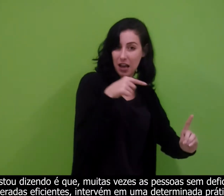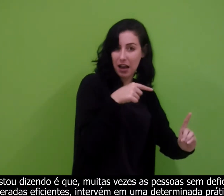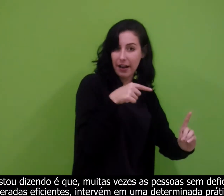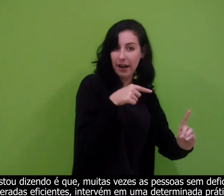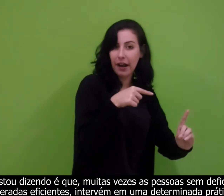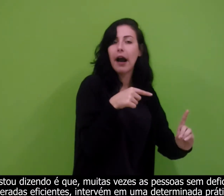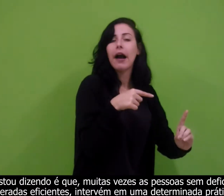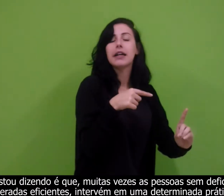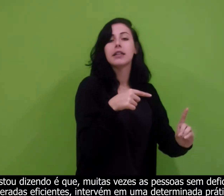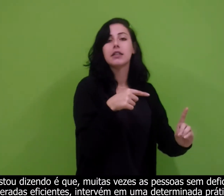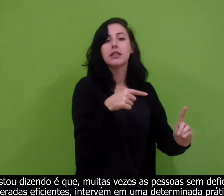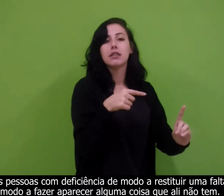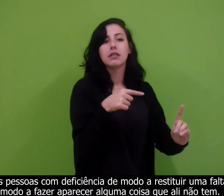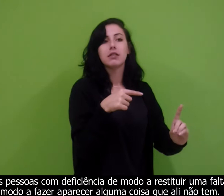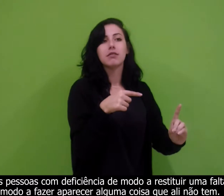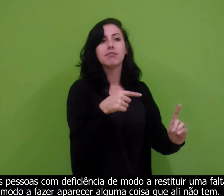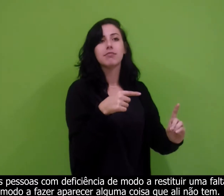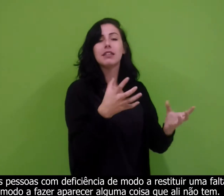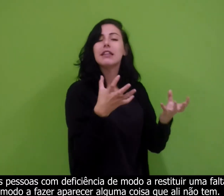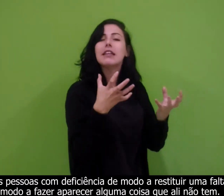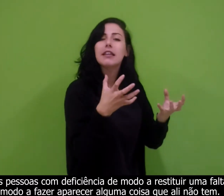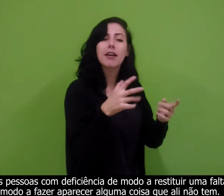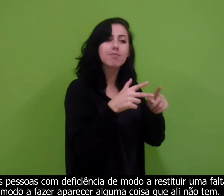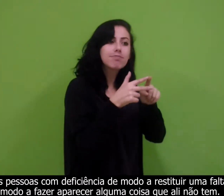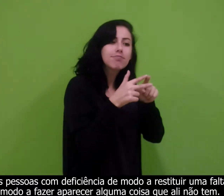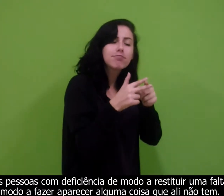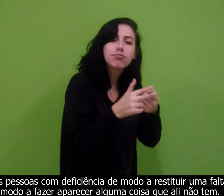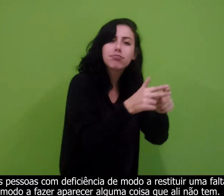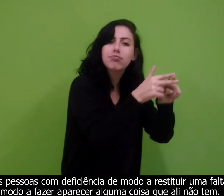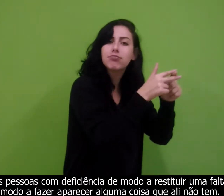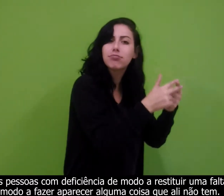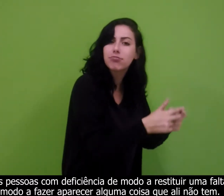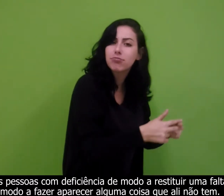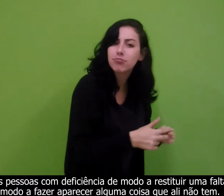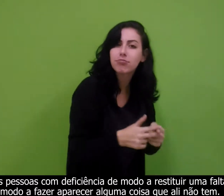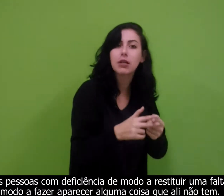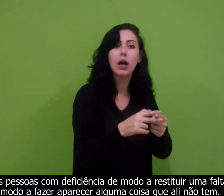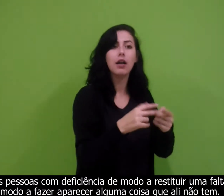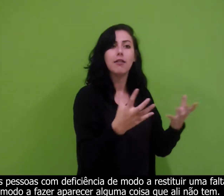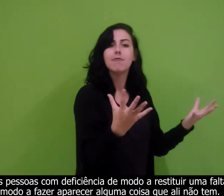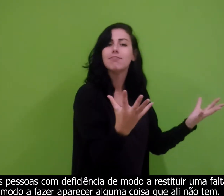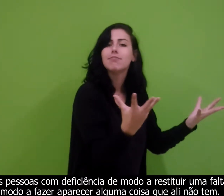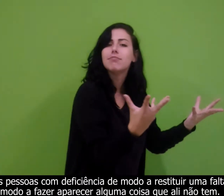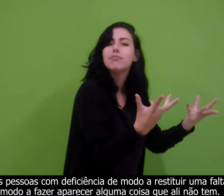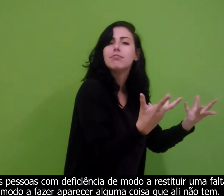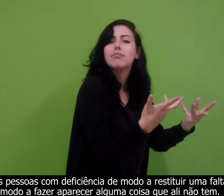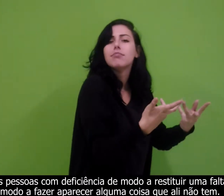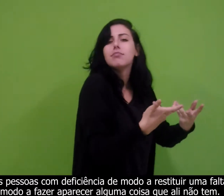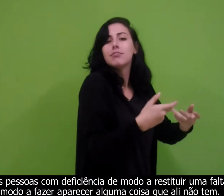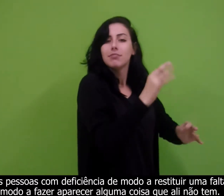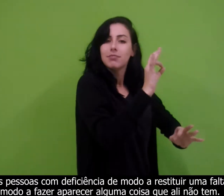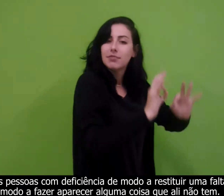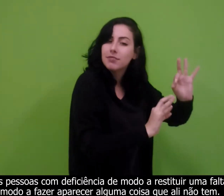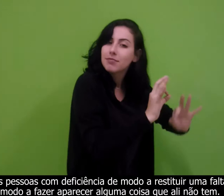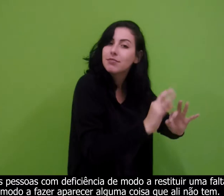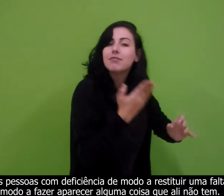numa determinada prática com as pessoas com deficiência, de modo a restituir uma falta,